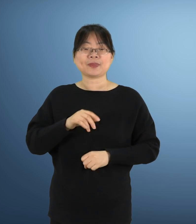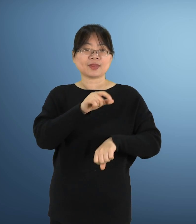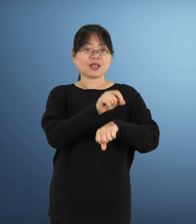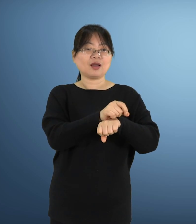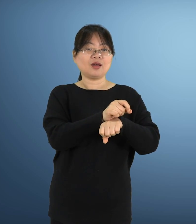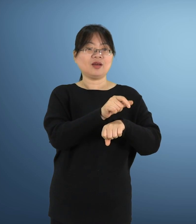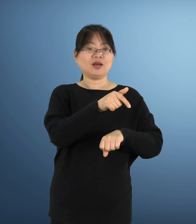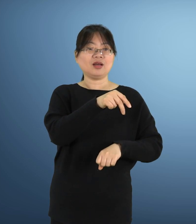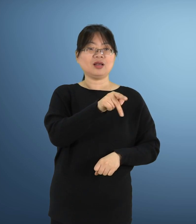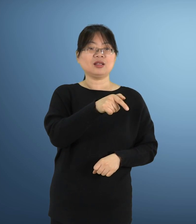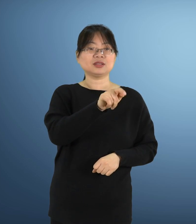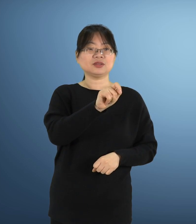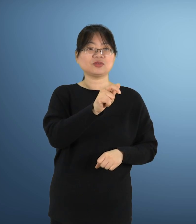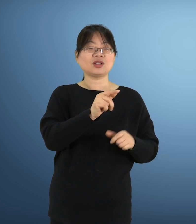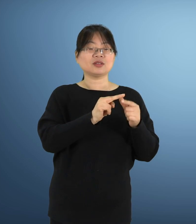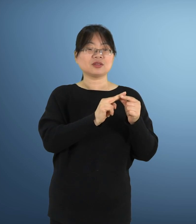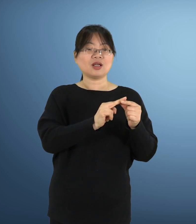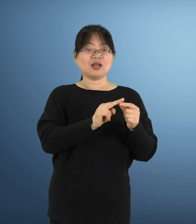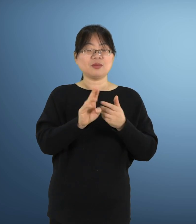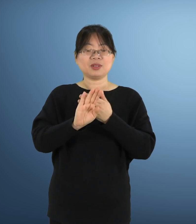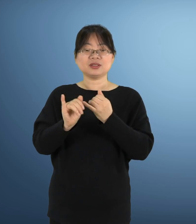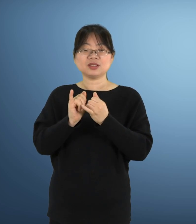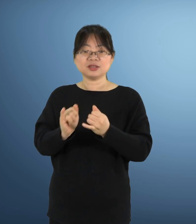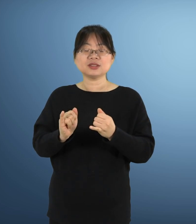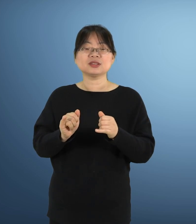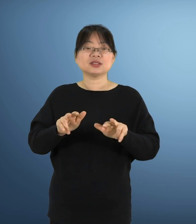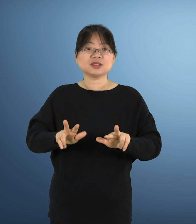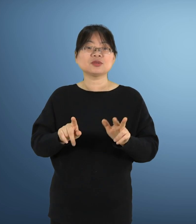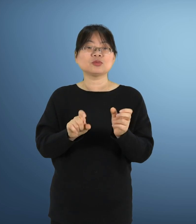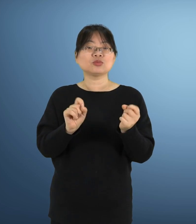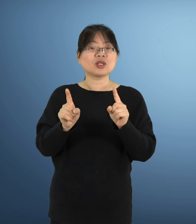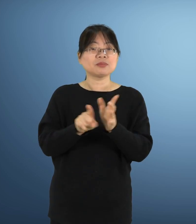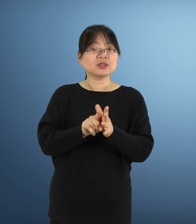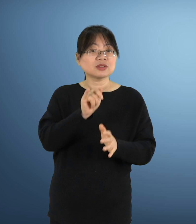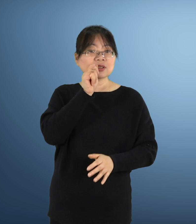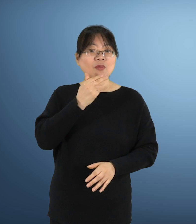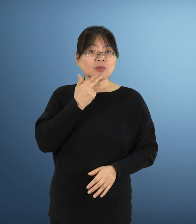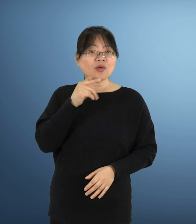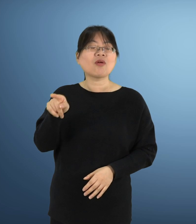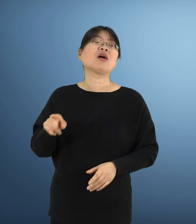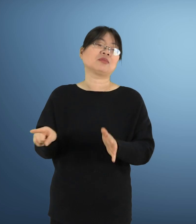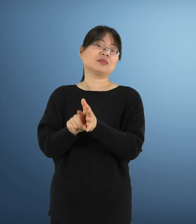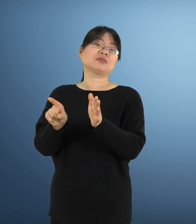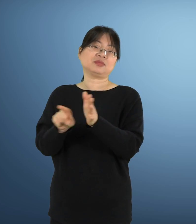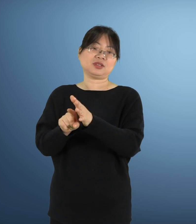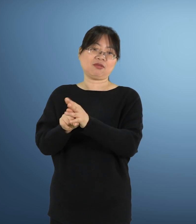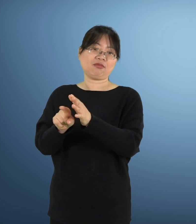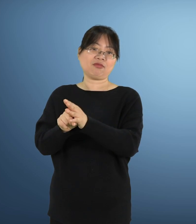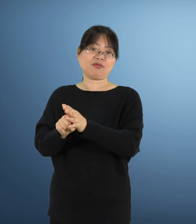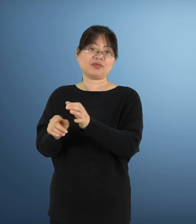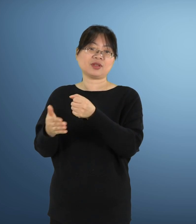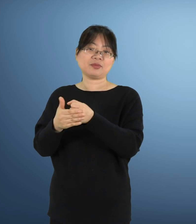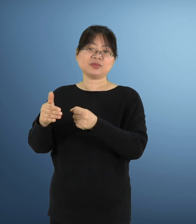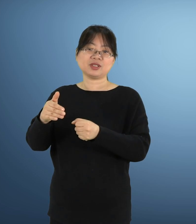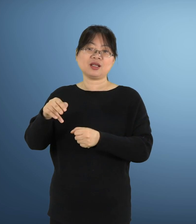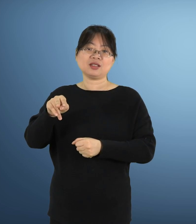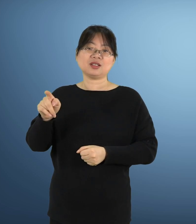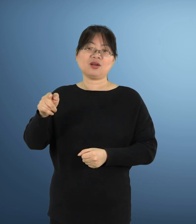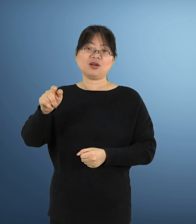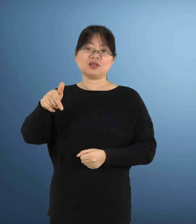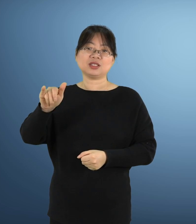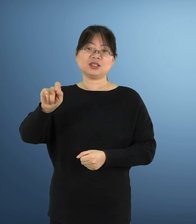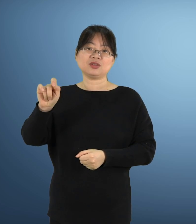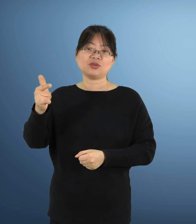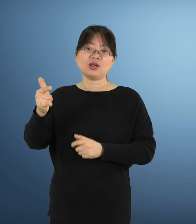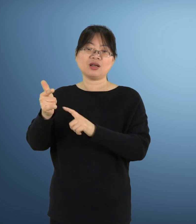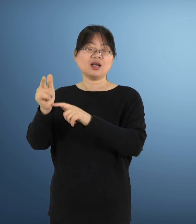서기관과 바리새인들은 부활을 믿는다 그랬어요? 안 믿는다 그랬어요? 믿는다 그랬어요. 그러니까 서기관이 듣고 있다가